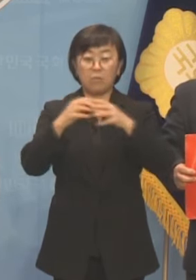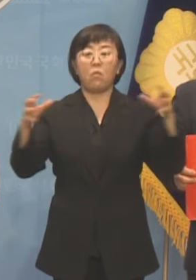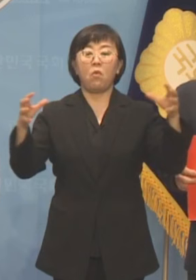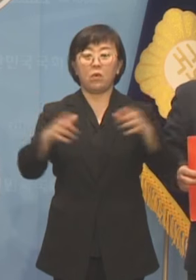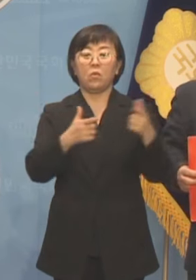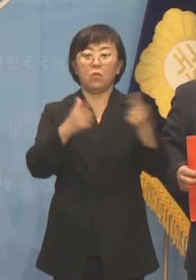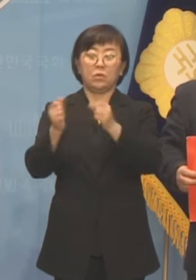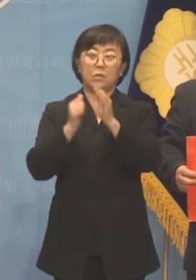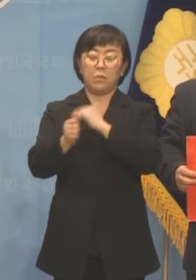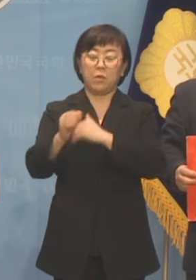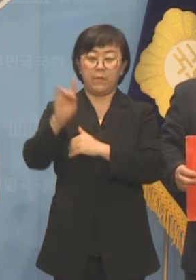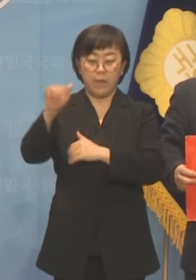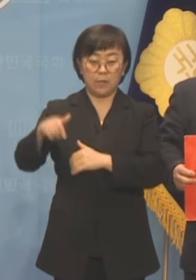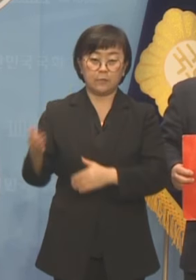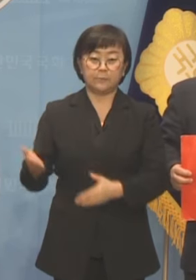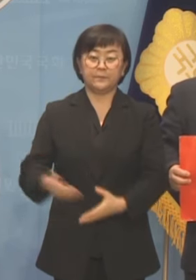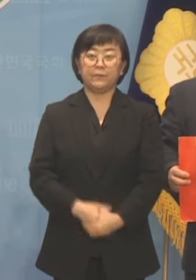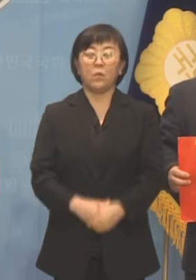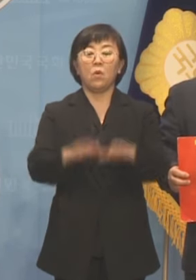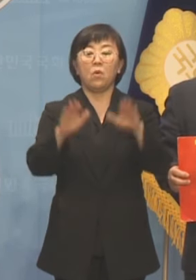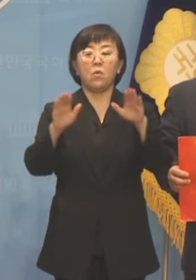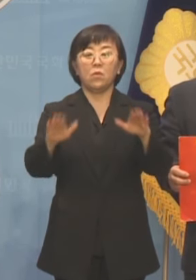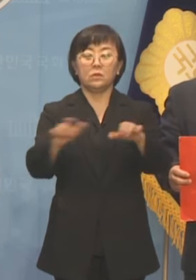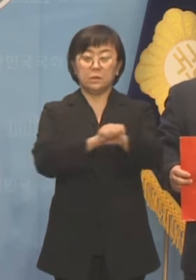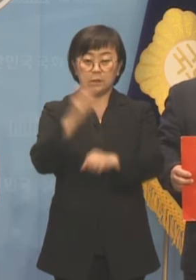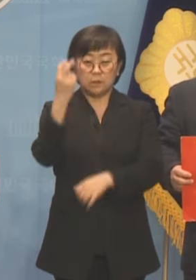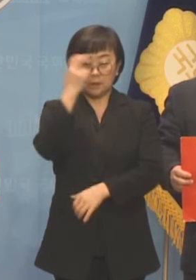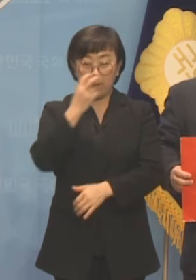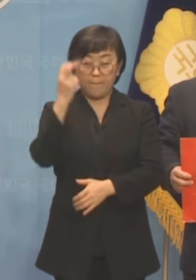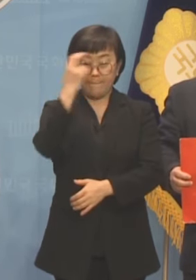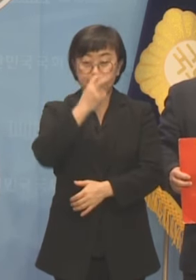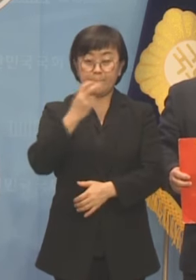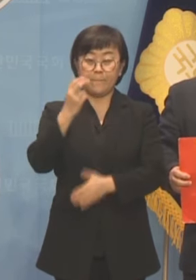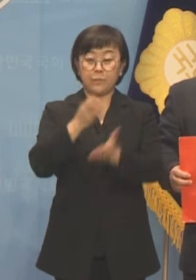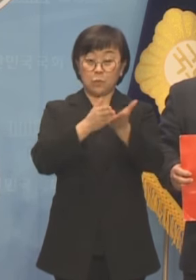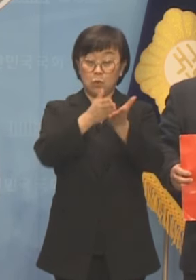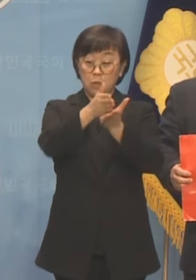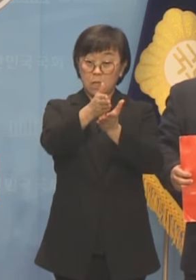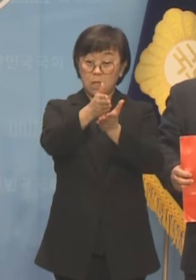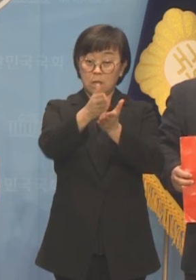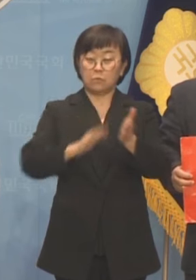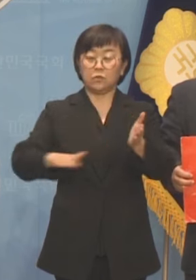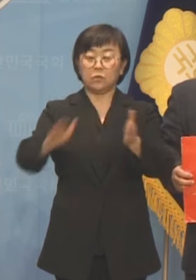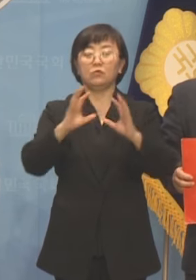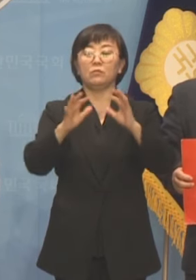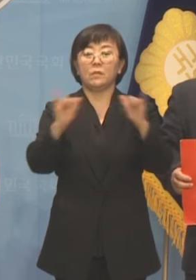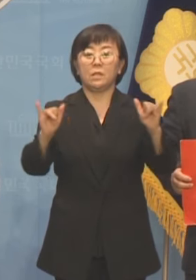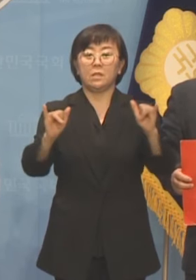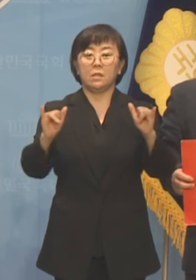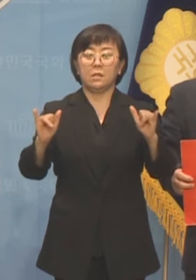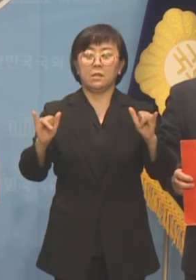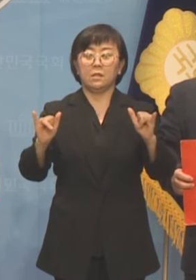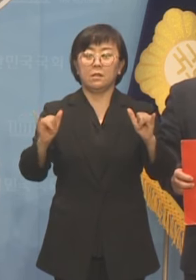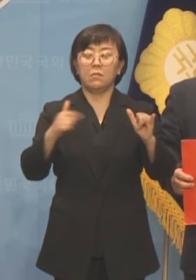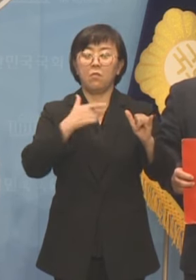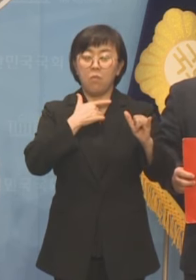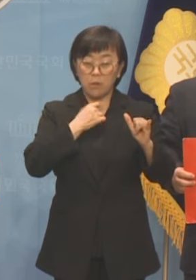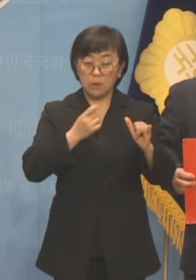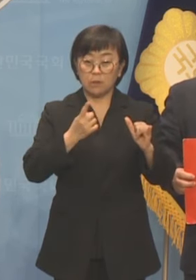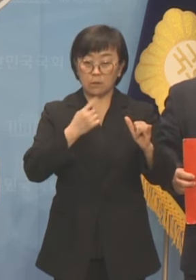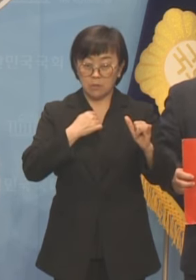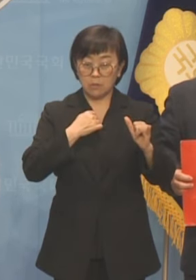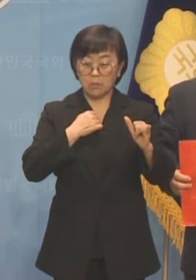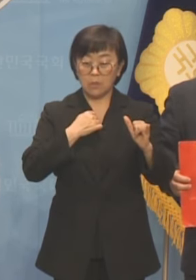공동대표 백혜숙 있니다 오늘이 특검 통과 우리 온 국민이 바라던 우리